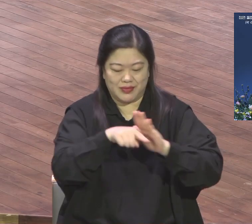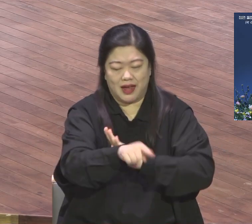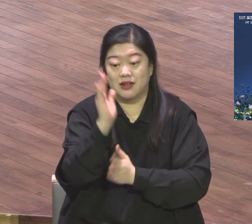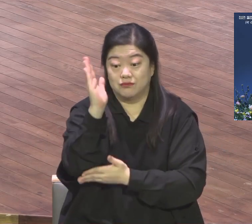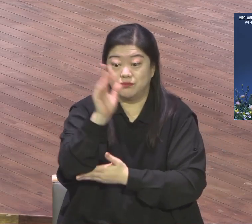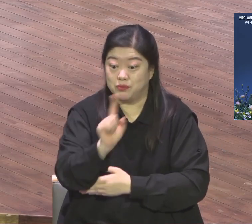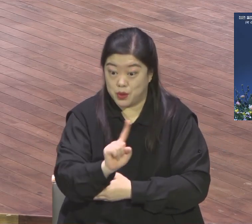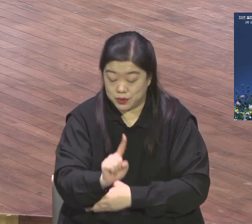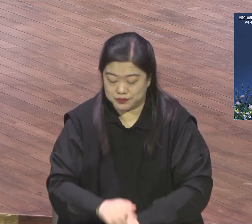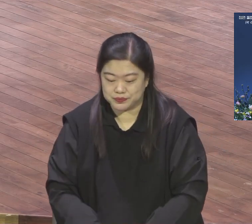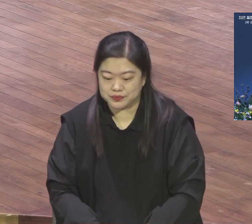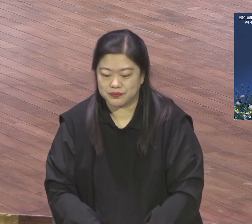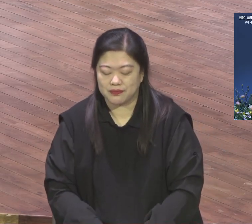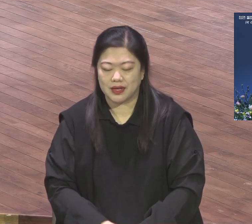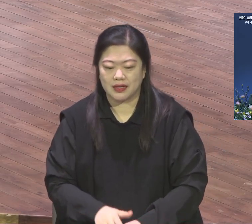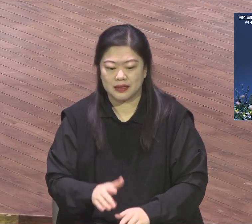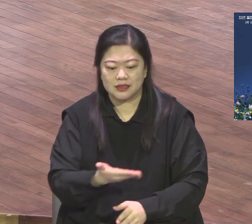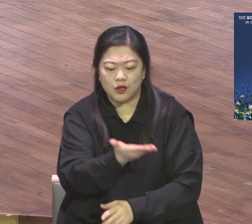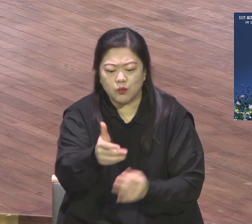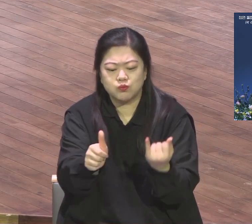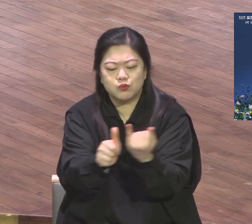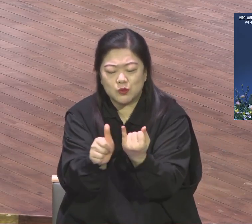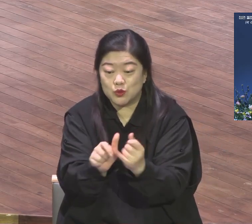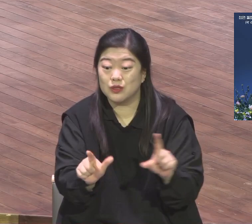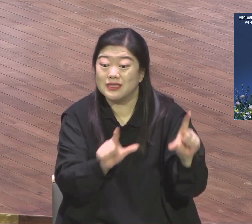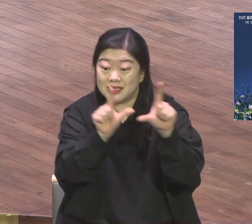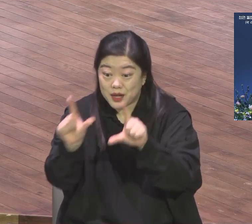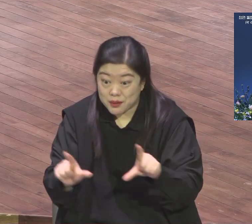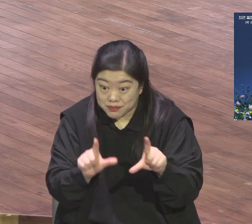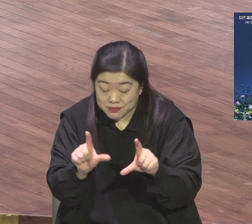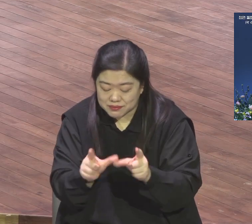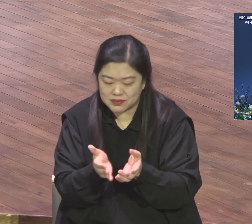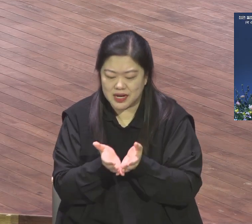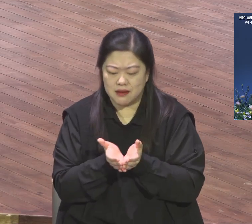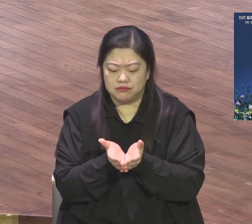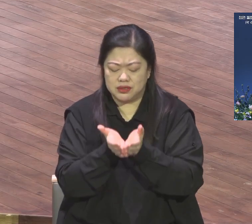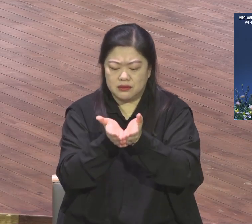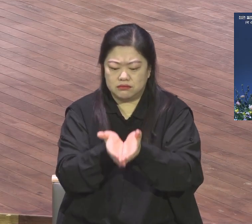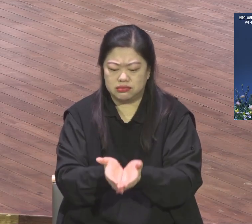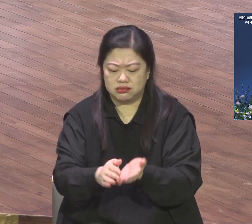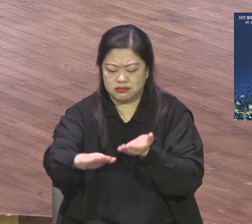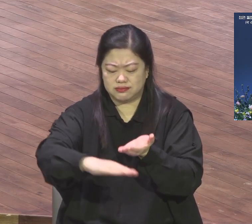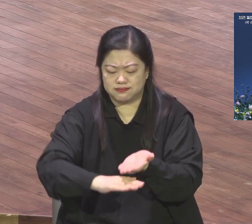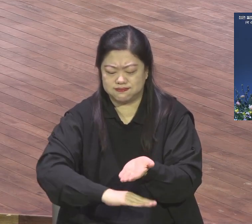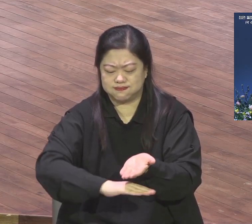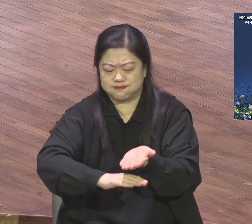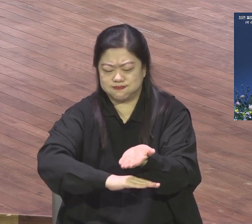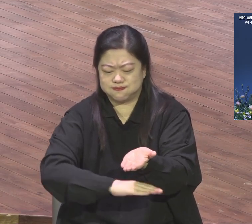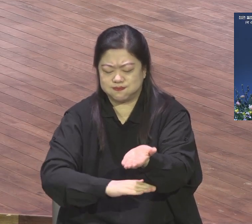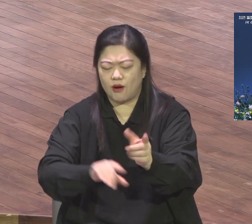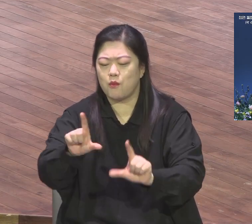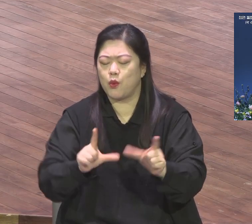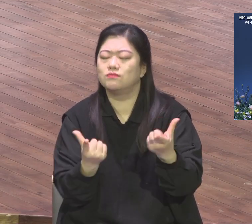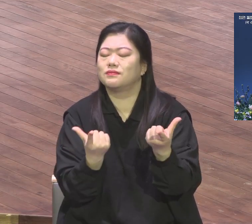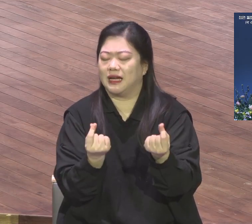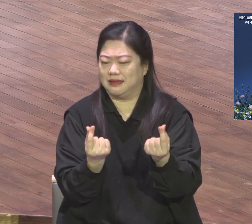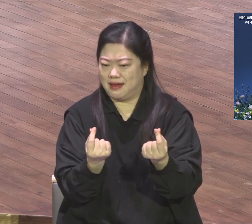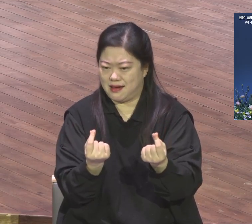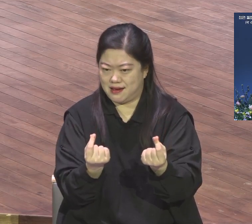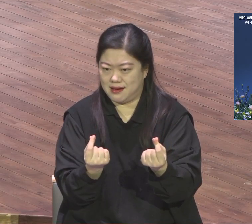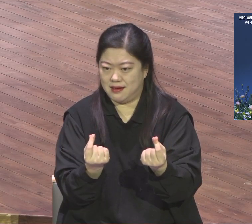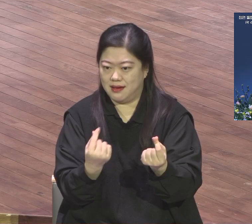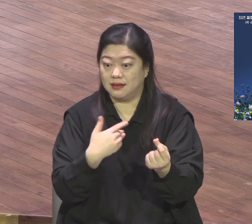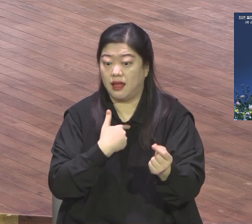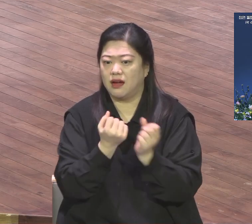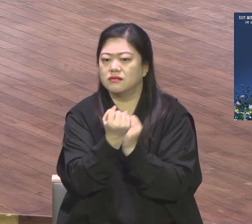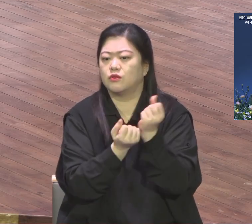발견할 수 없는 거친 바다의 항해다. 그렇게 말을 하는데 정말 무슨 일이 날지